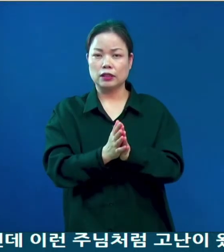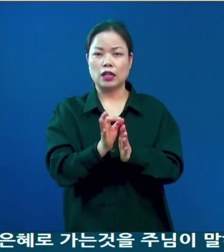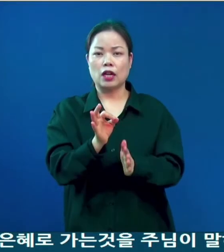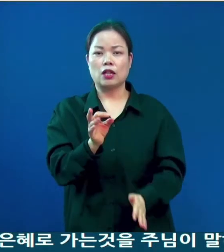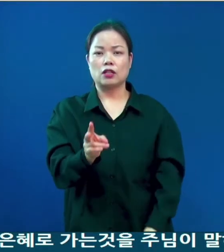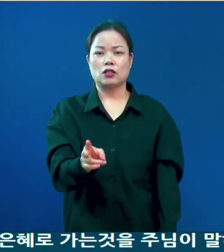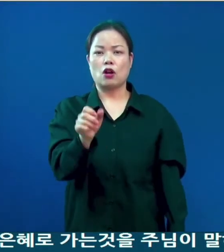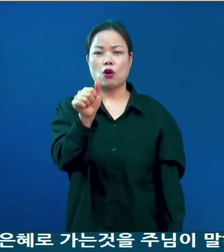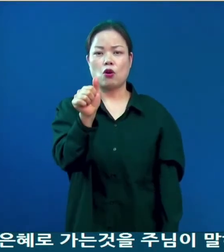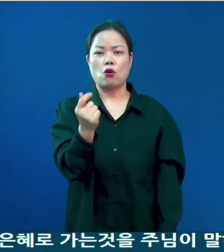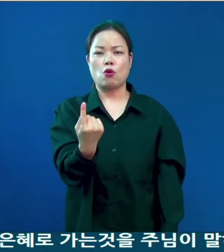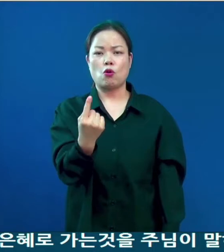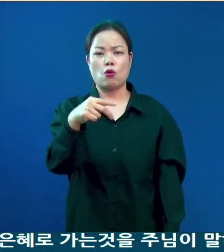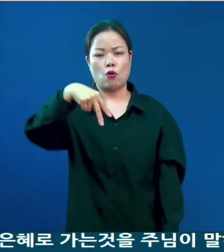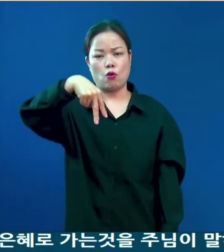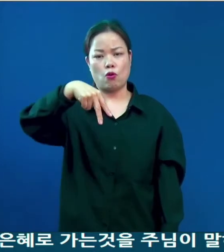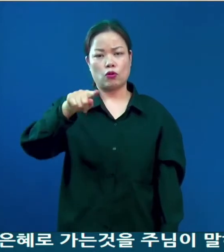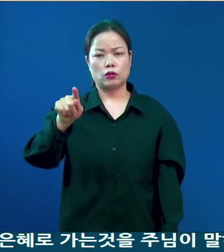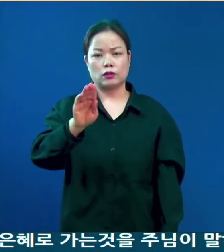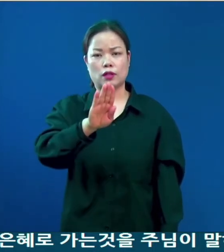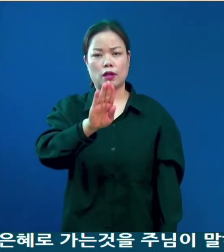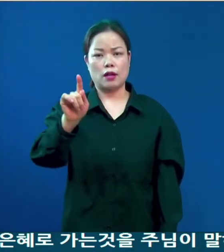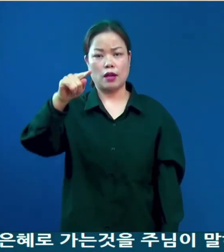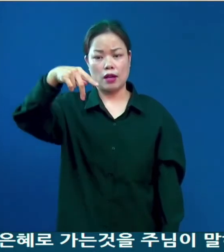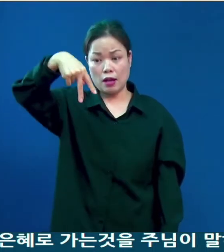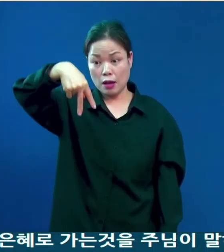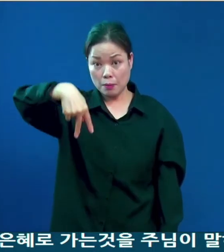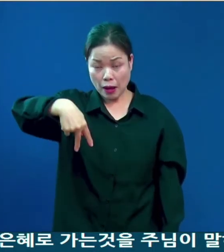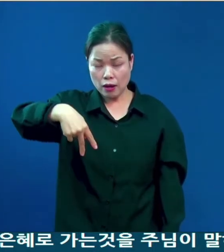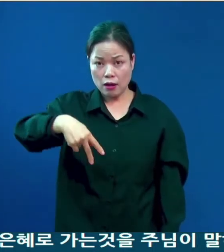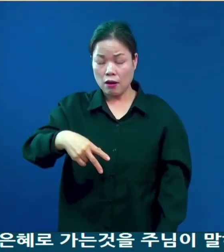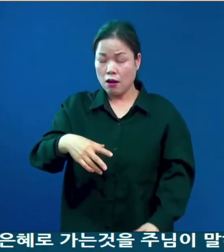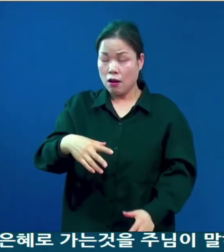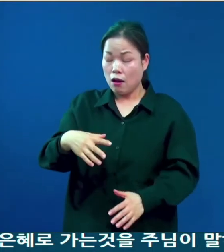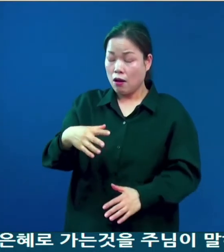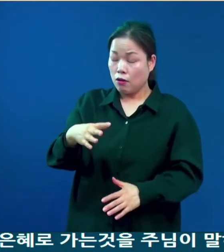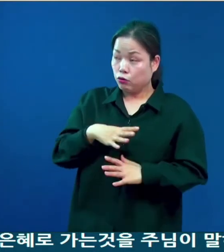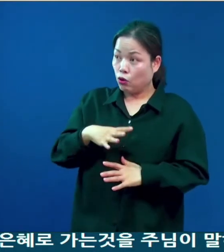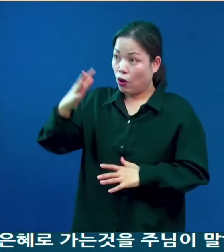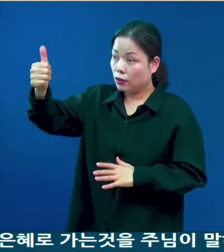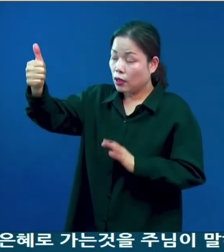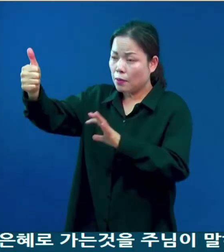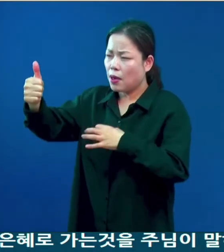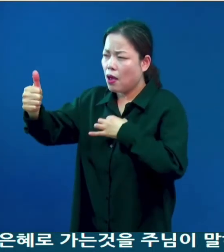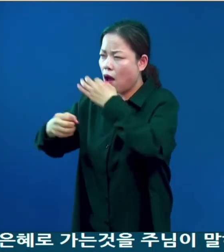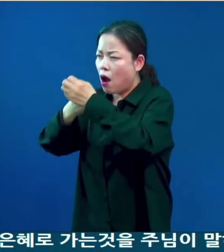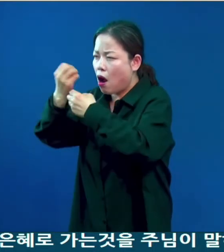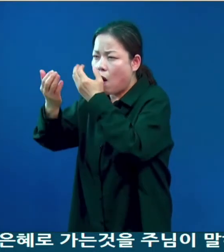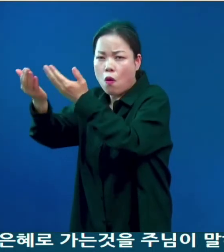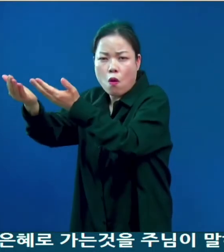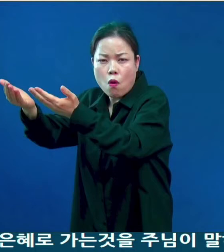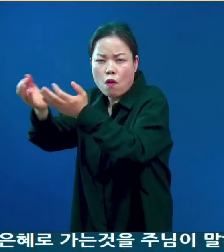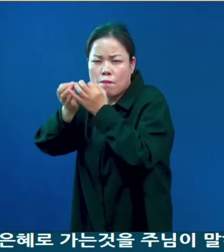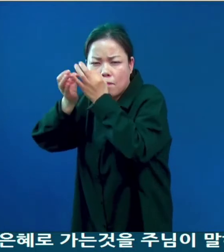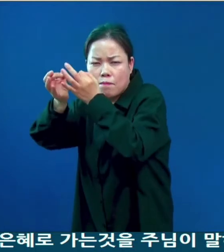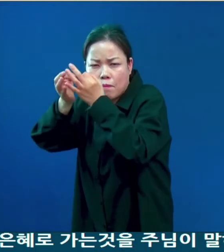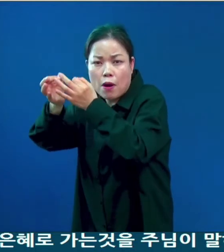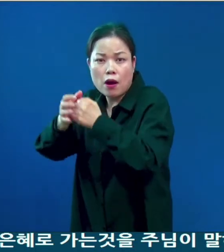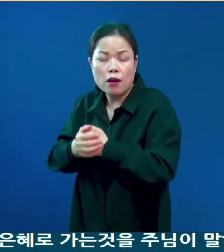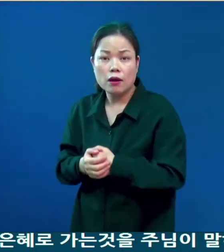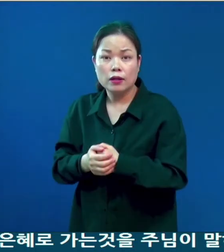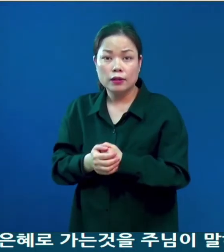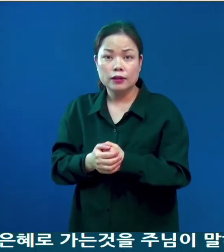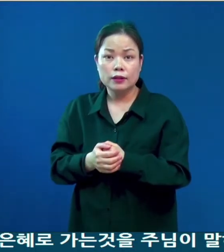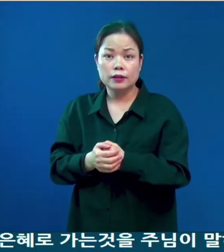나오는데 여호사밧이 두려워하여 여호와께로 낯을 향하여 간구하고 이렇게 나옵니다. 그러니까 여러분